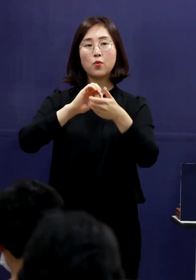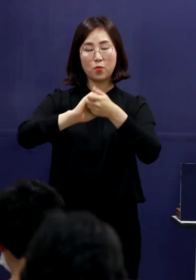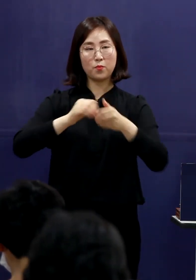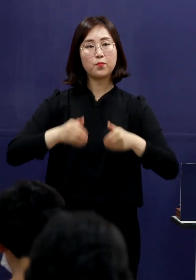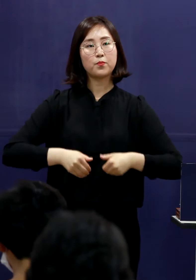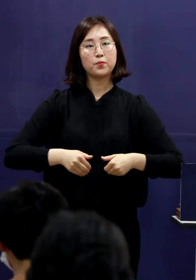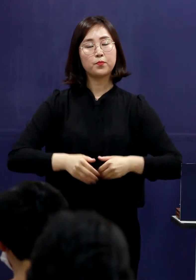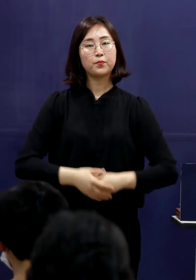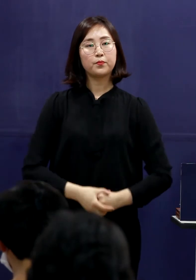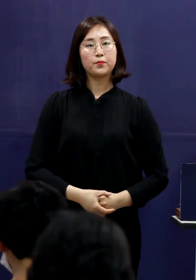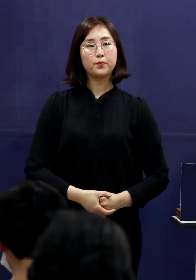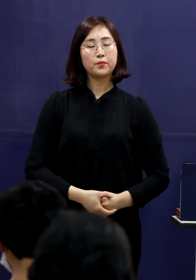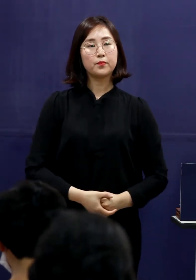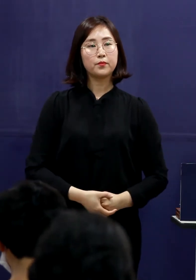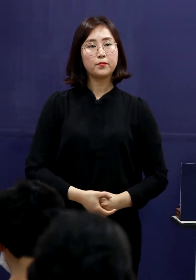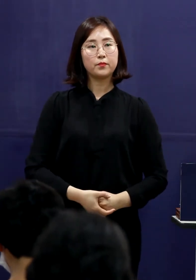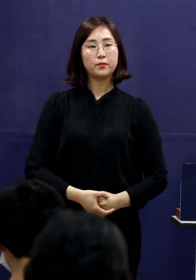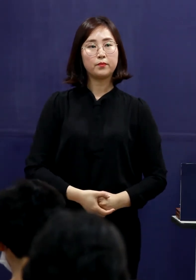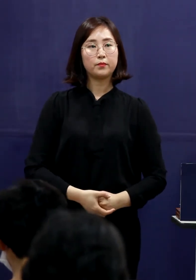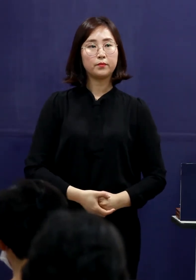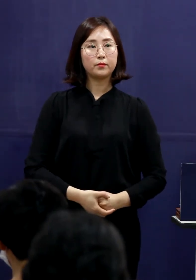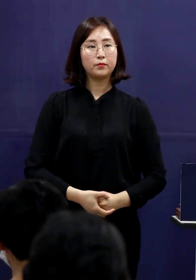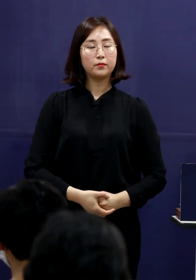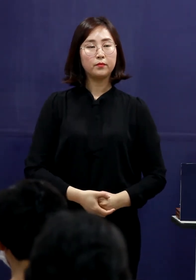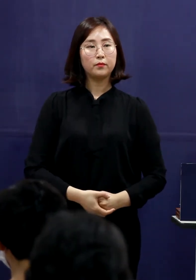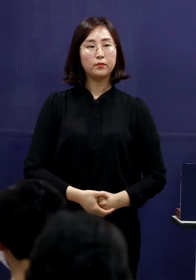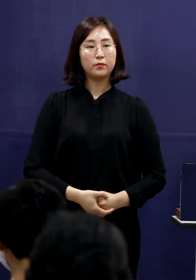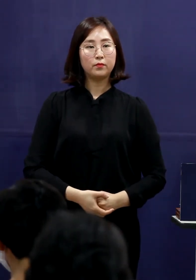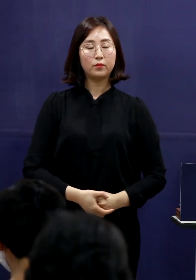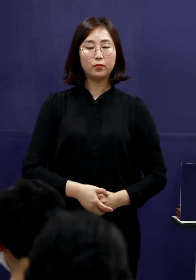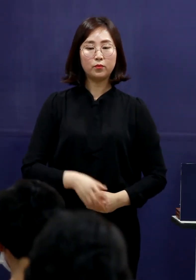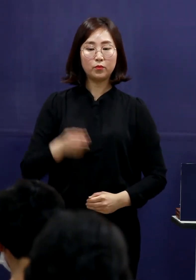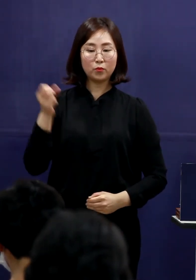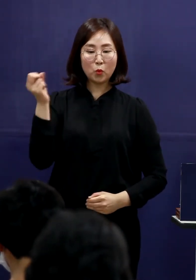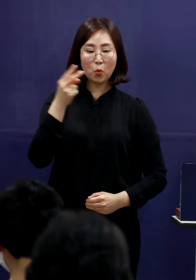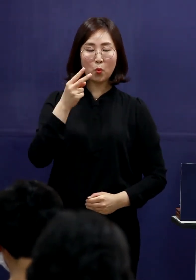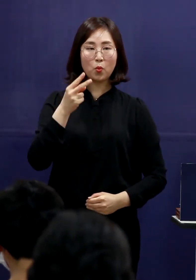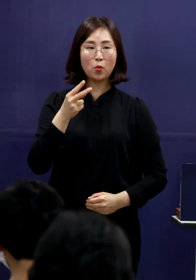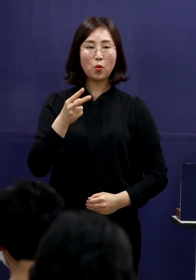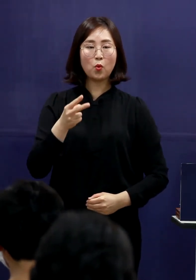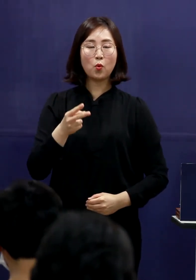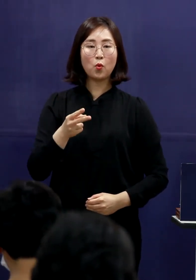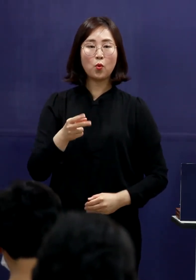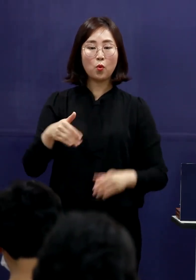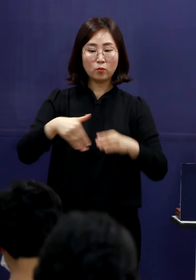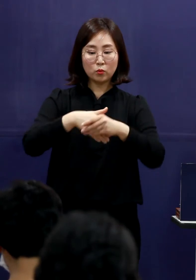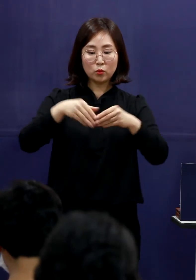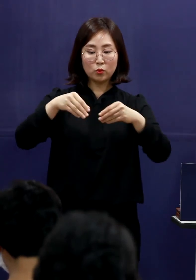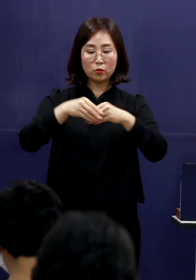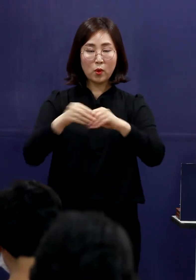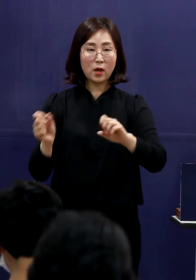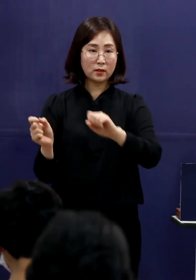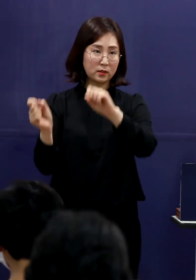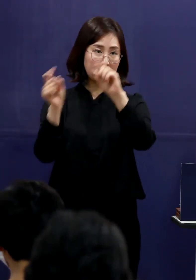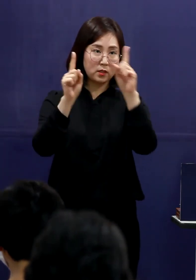운영해 나갈 필요가 있다 이렇게 생각합니다. 그래서 특히 이제 문화재생과 관련된 부분은 저희가